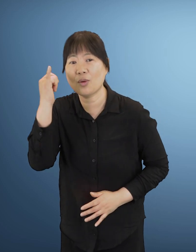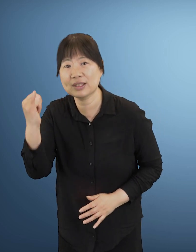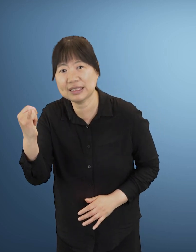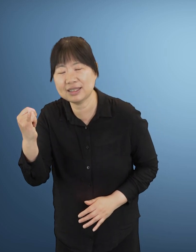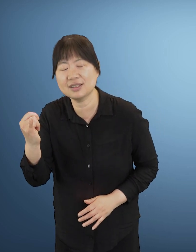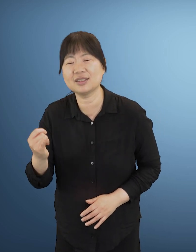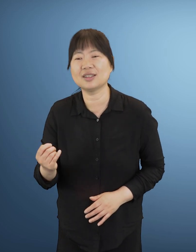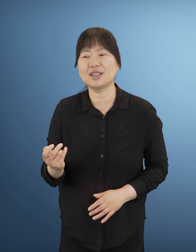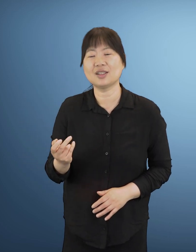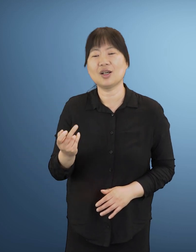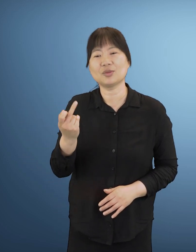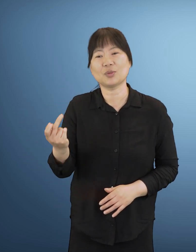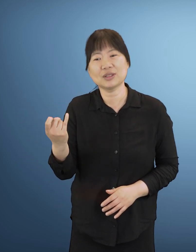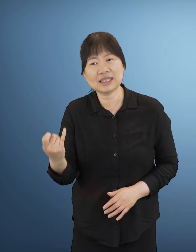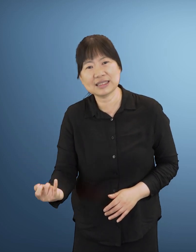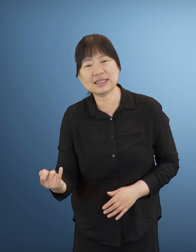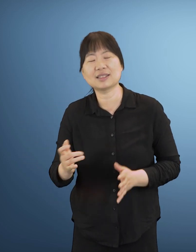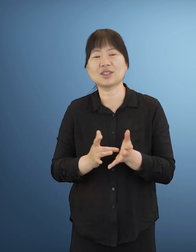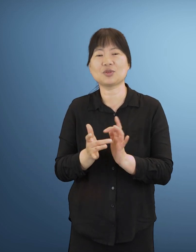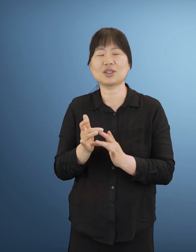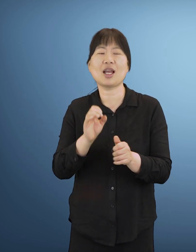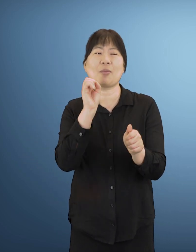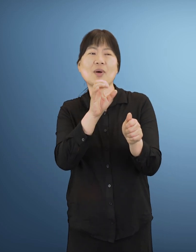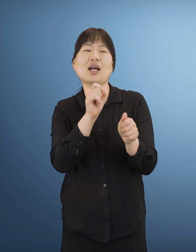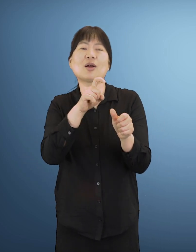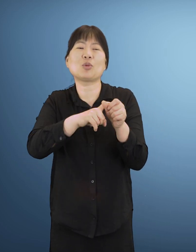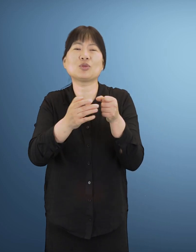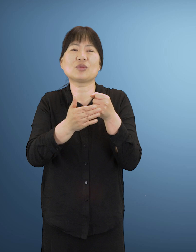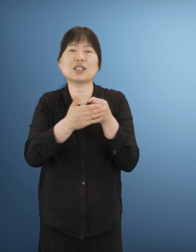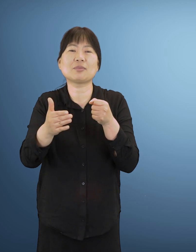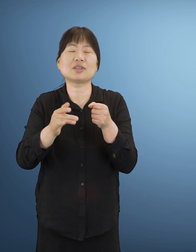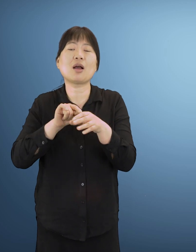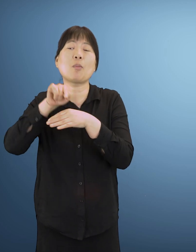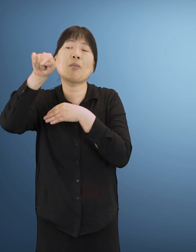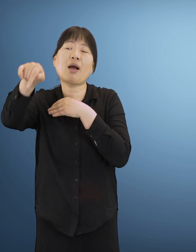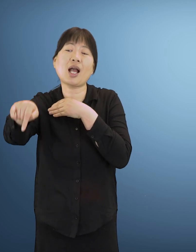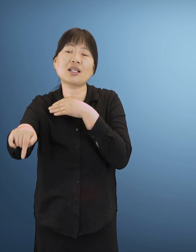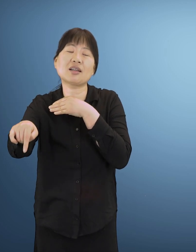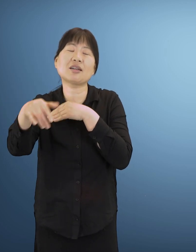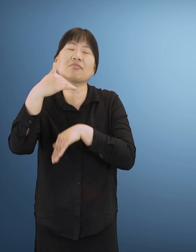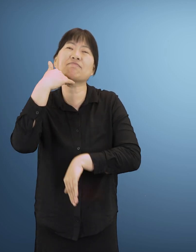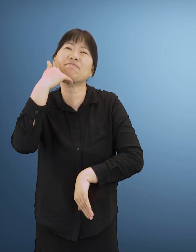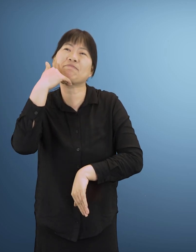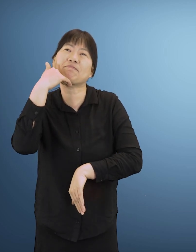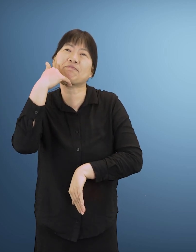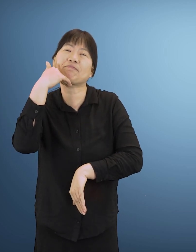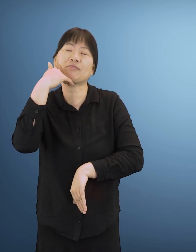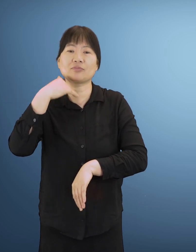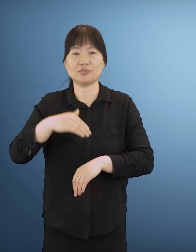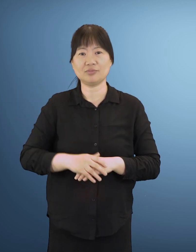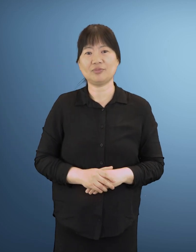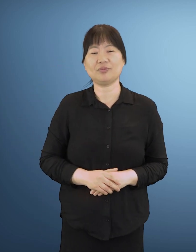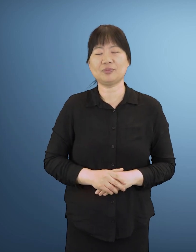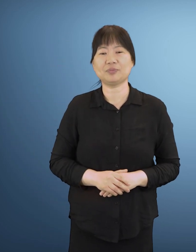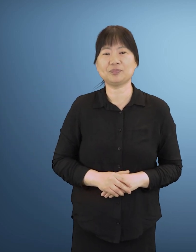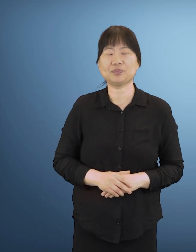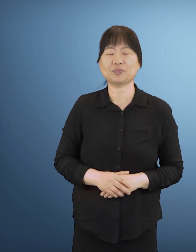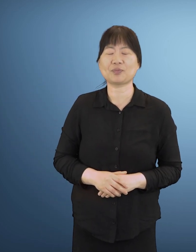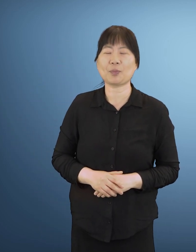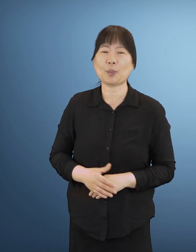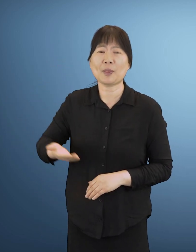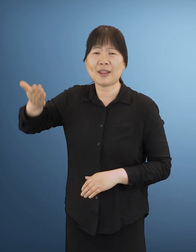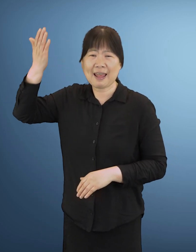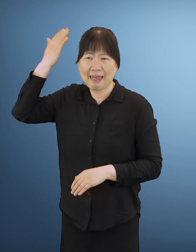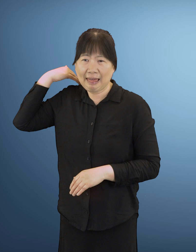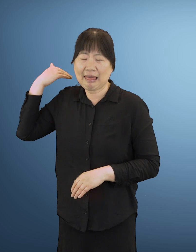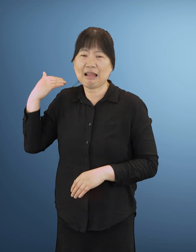동생들이 예수께 말하려고 밖에 섰다. 이 당시에는 예수님에게 그 가짜